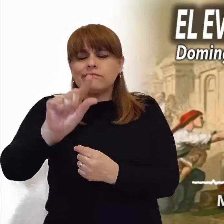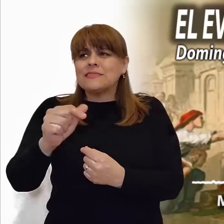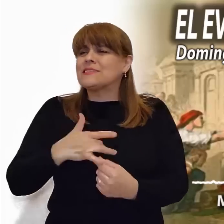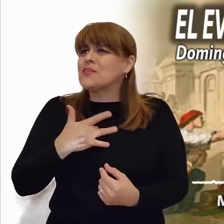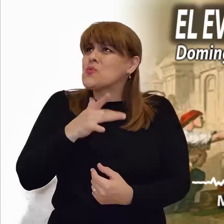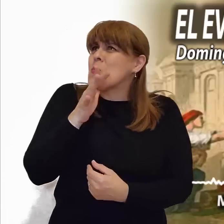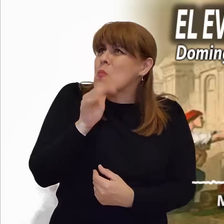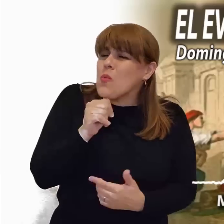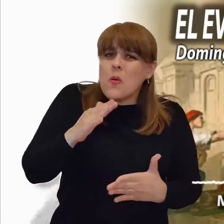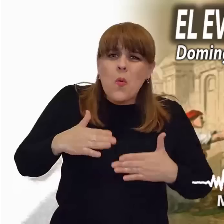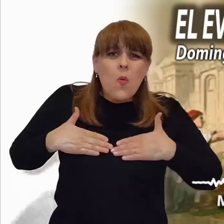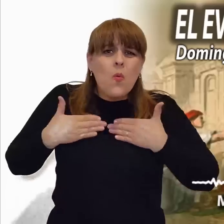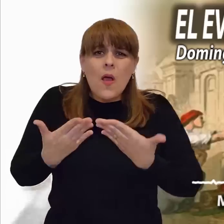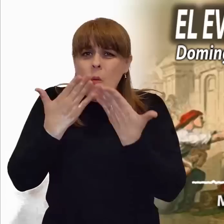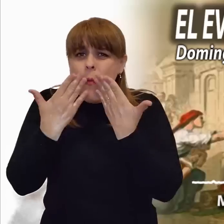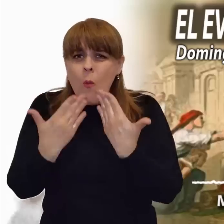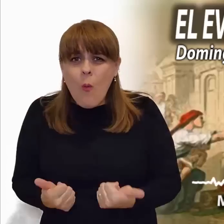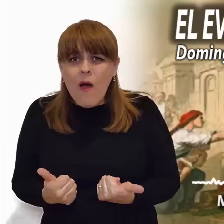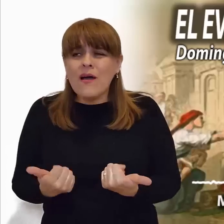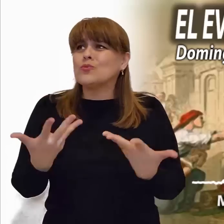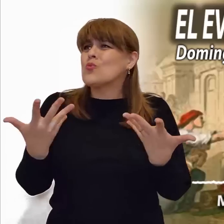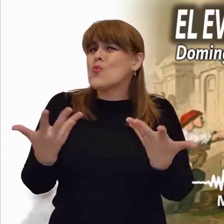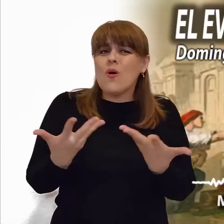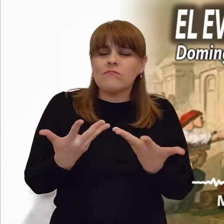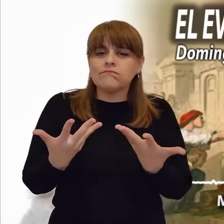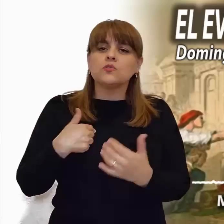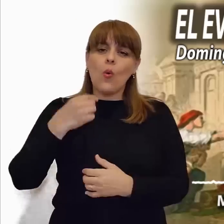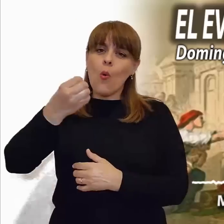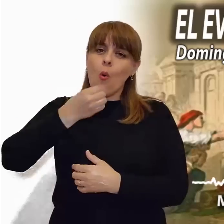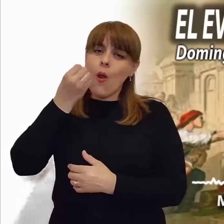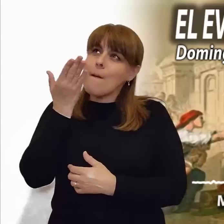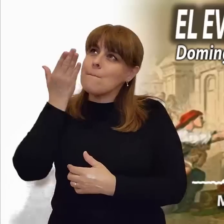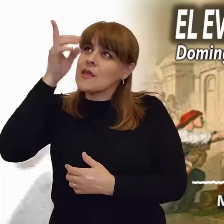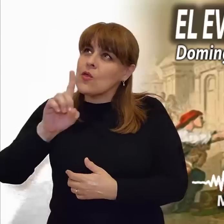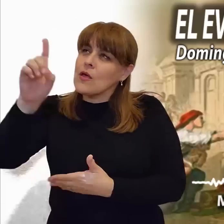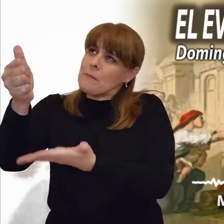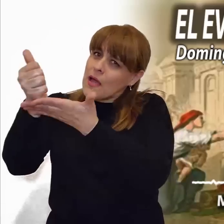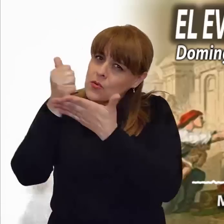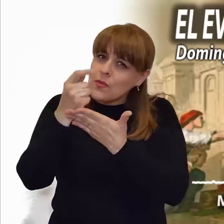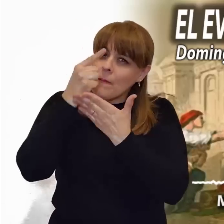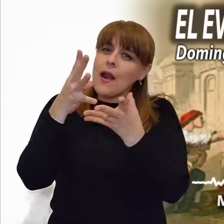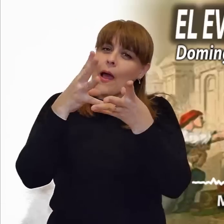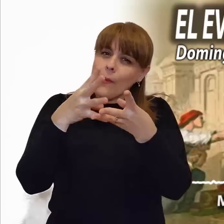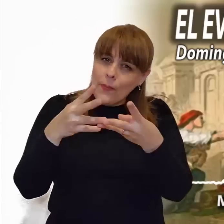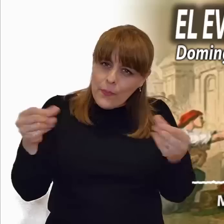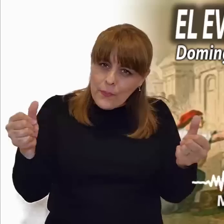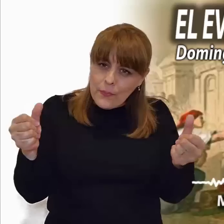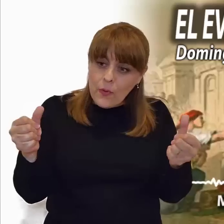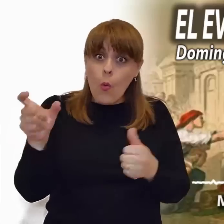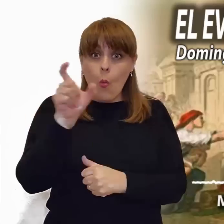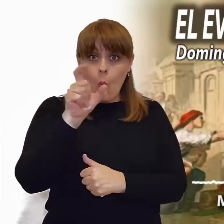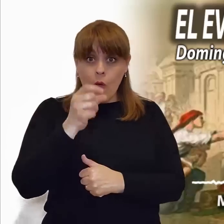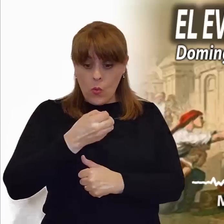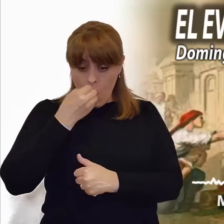sin confianza en sí mismo y que no tiene más remedio que acudir a Dios para resolver sus conflictos. De